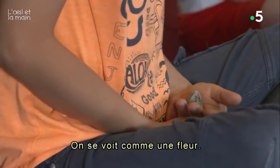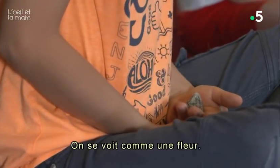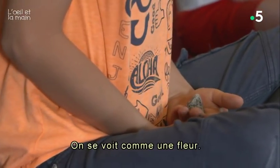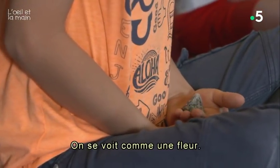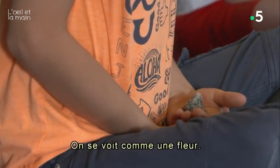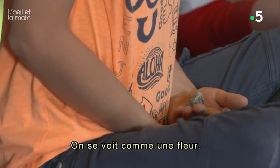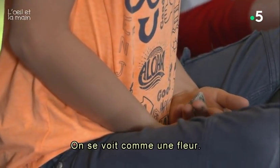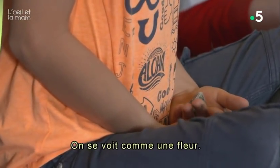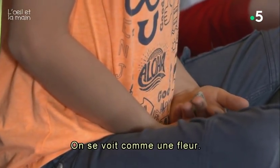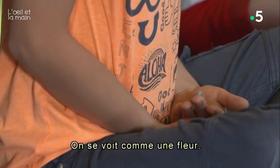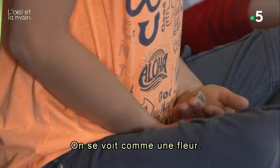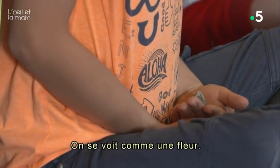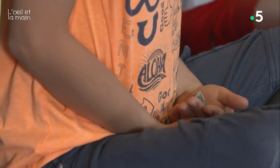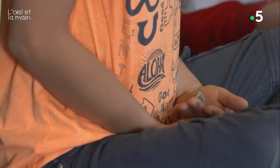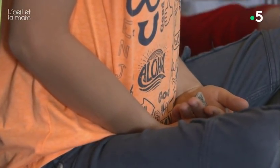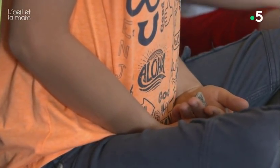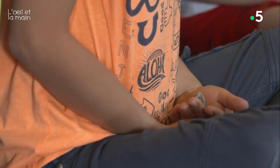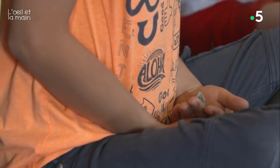on se voit comme une fleur.